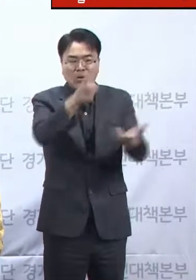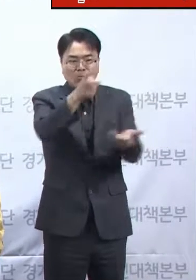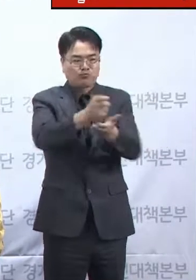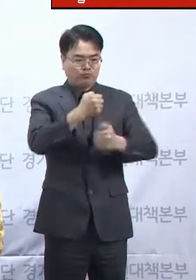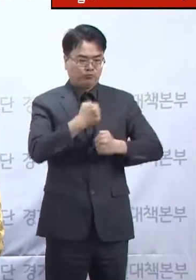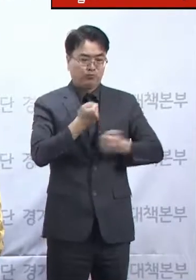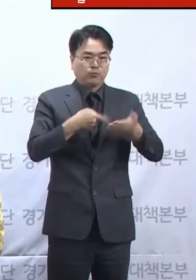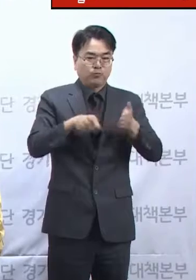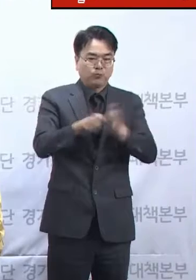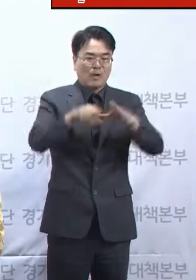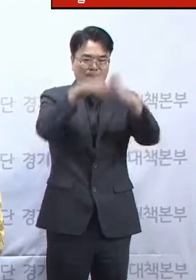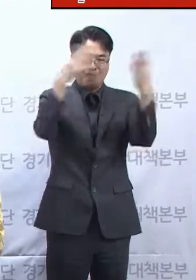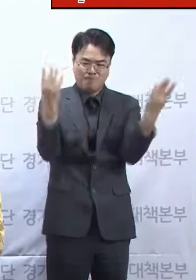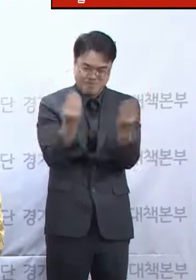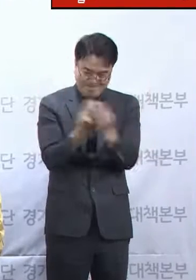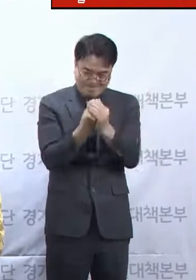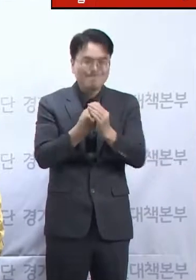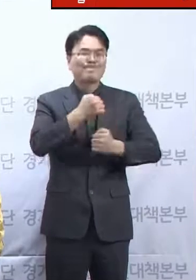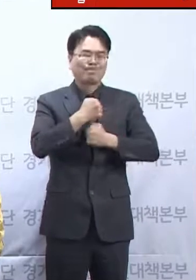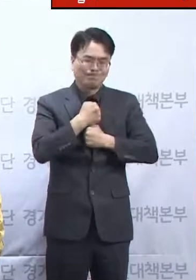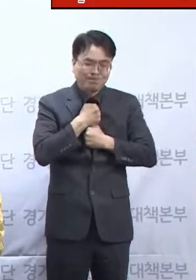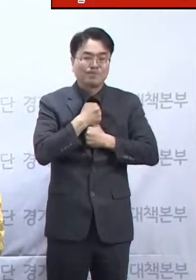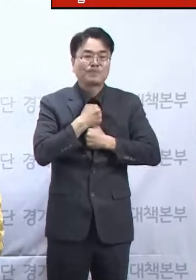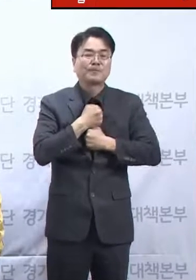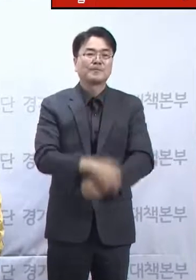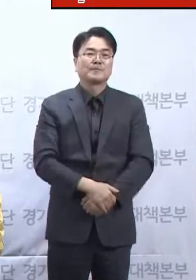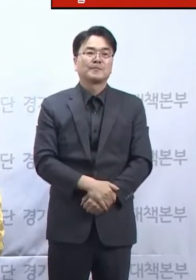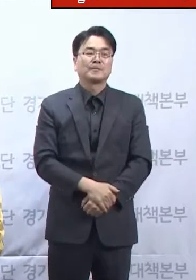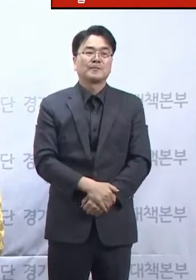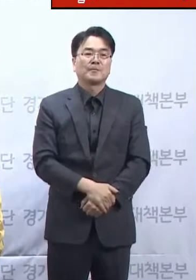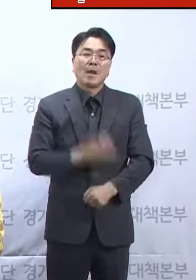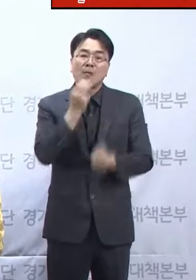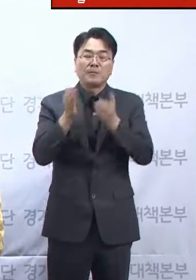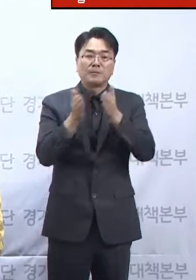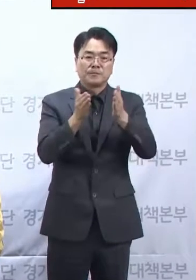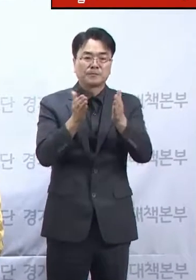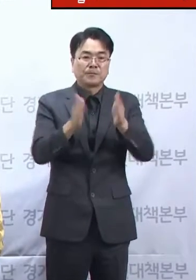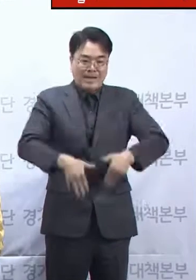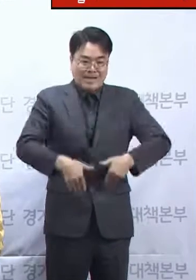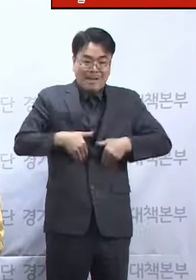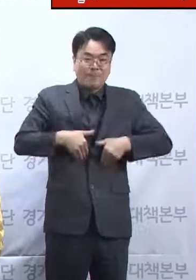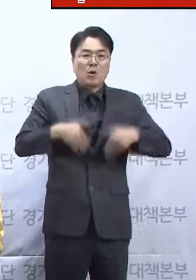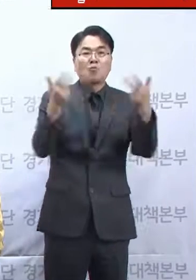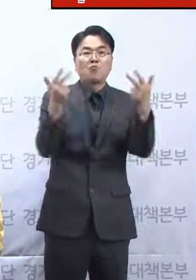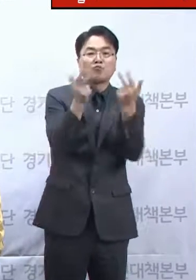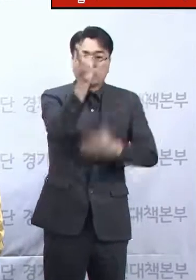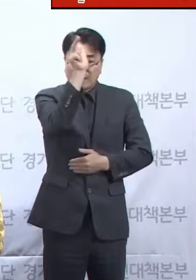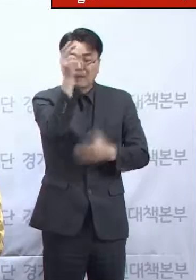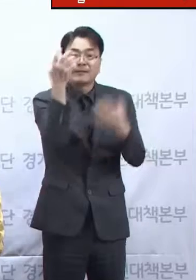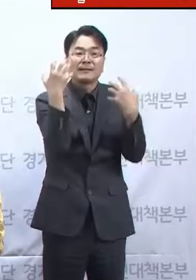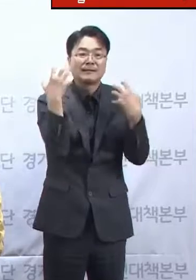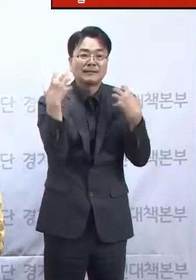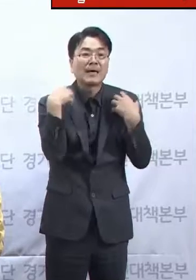준수에 만전을 기하도록 하겠습니다. 경기도 남부 북부 경찰청은